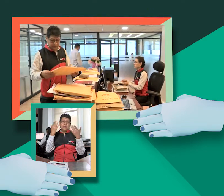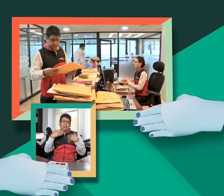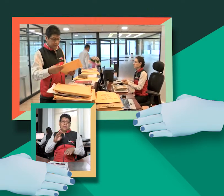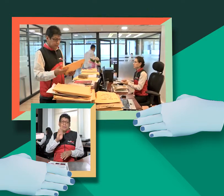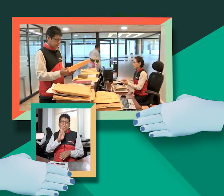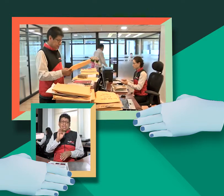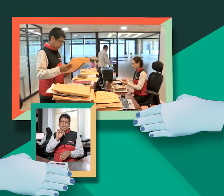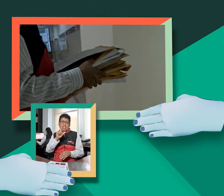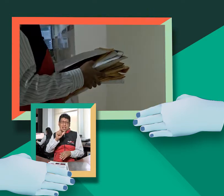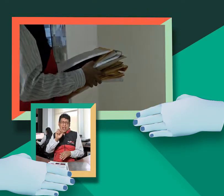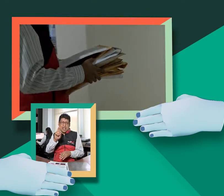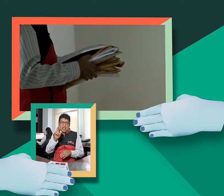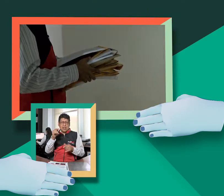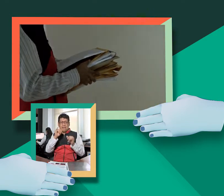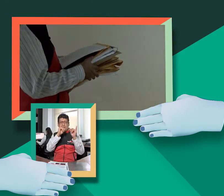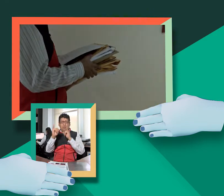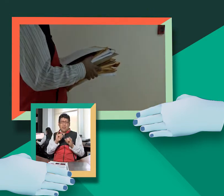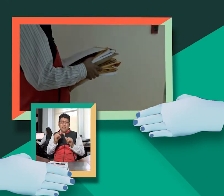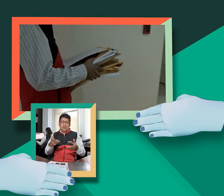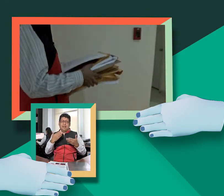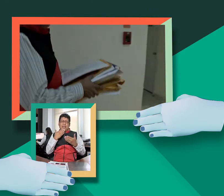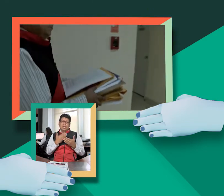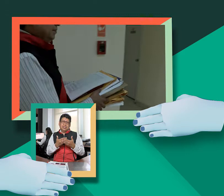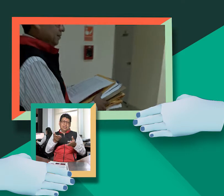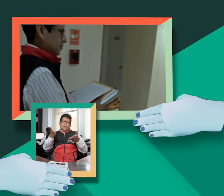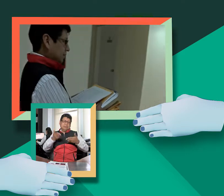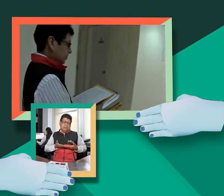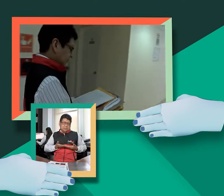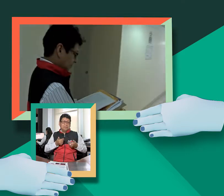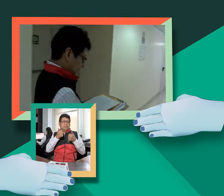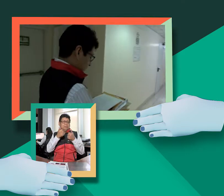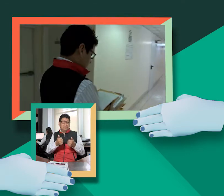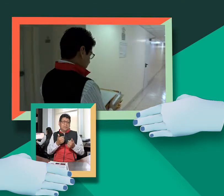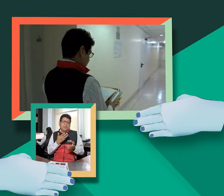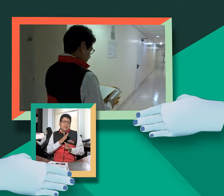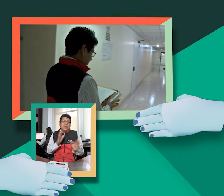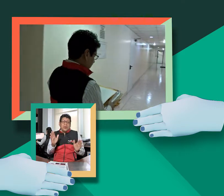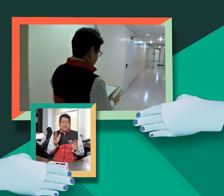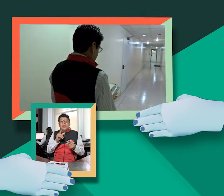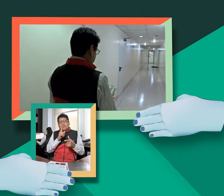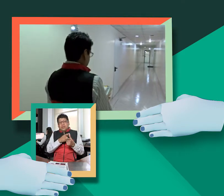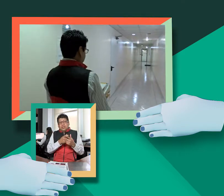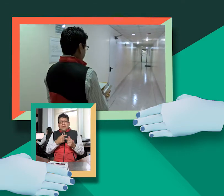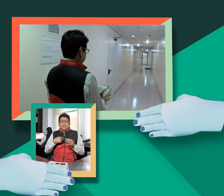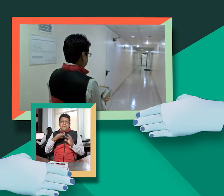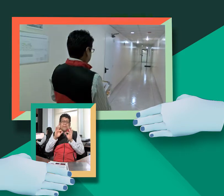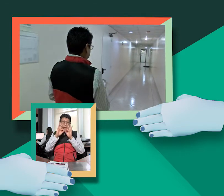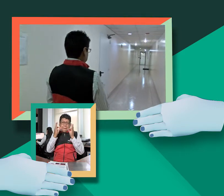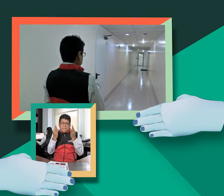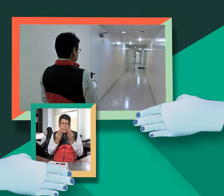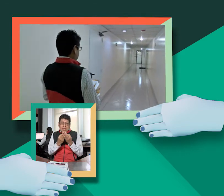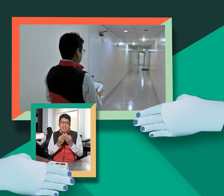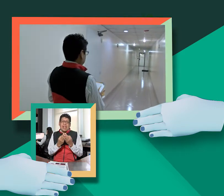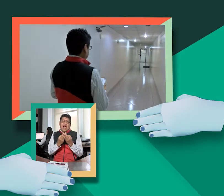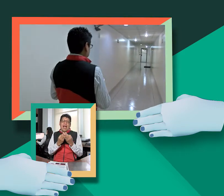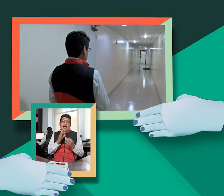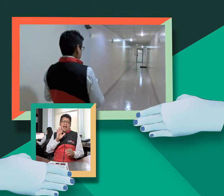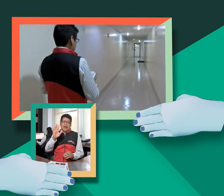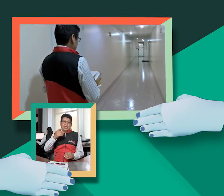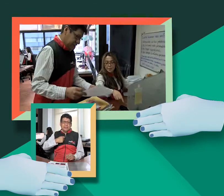una vez que me agrade obtuve mi bachillerato en informática y me dieron mi título estaba muy